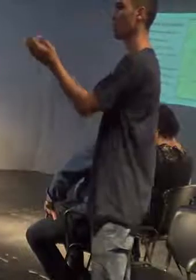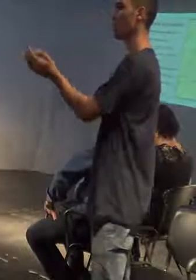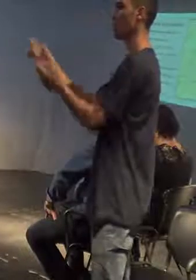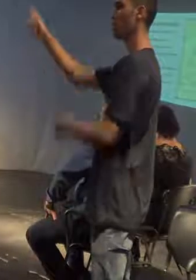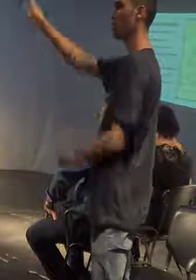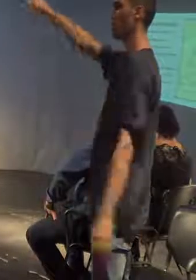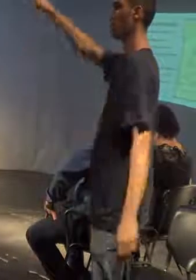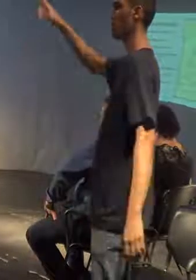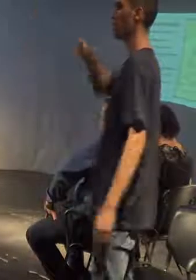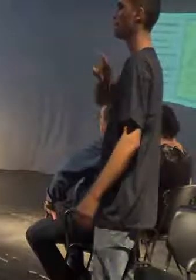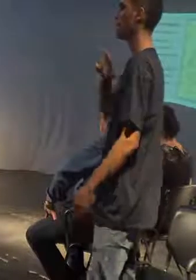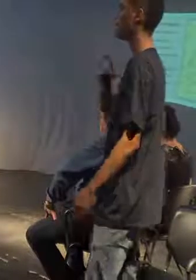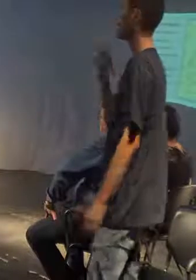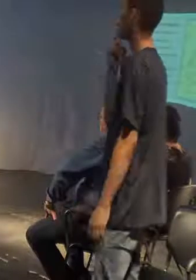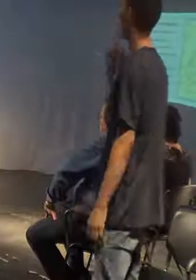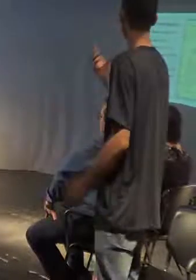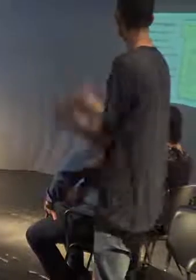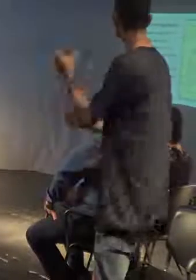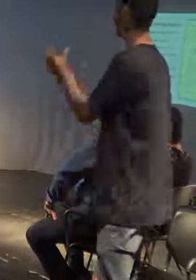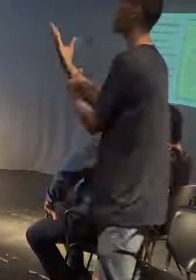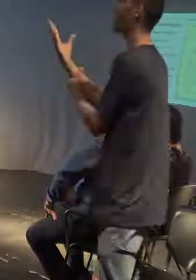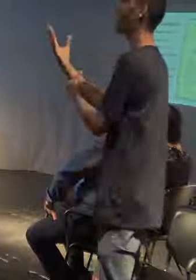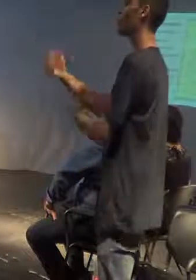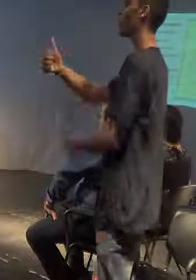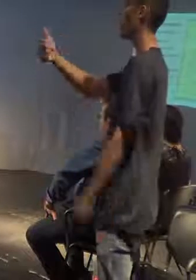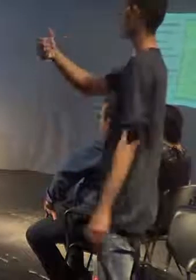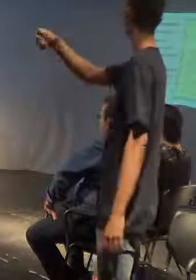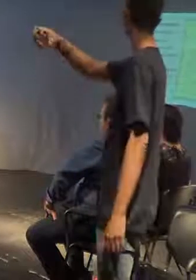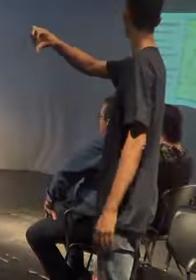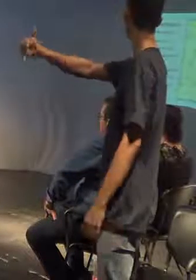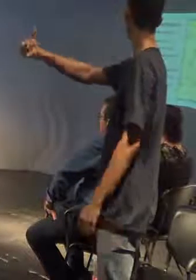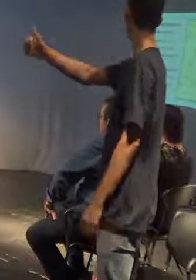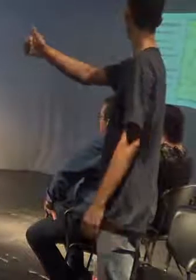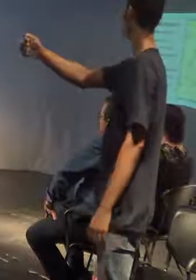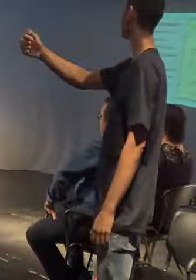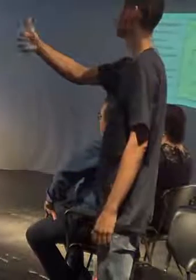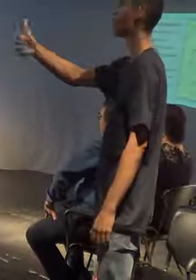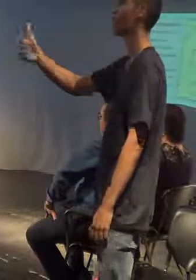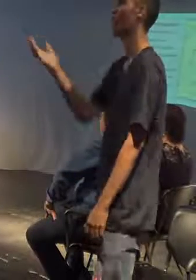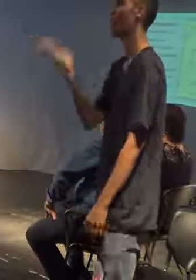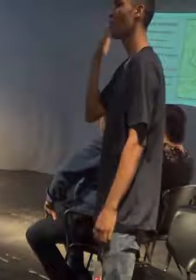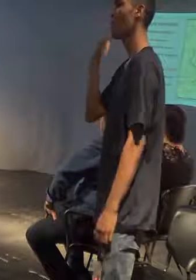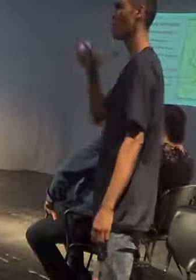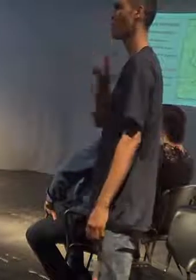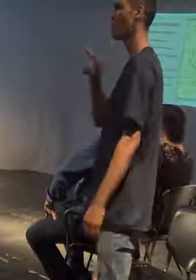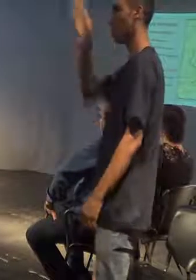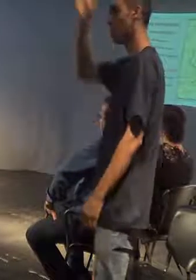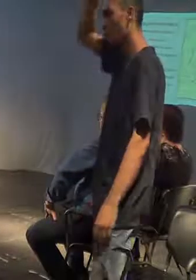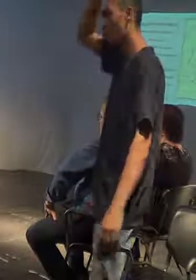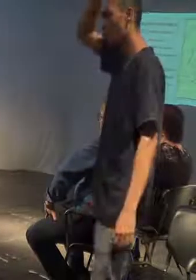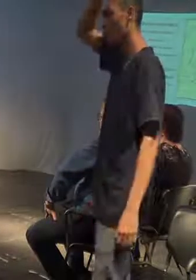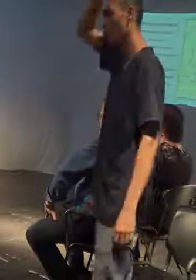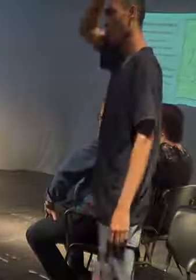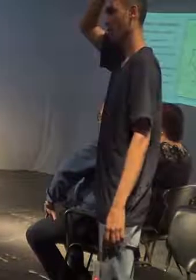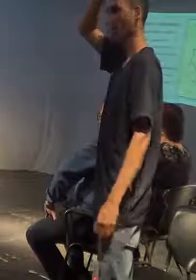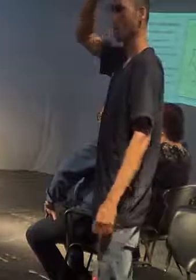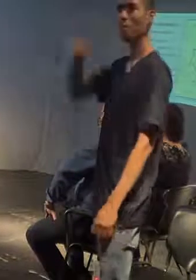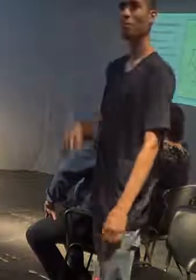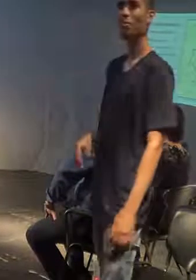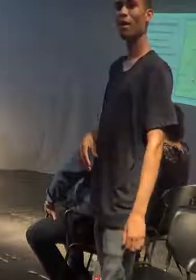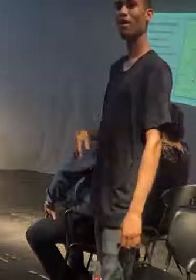tubarão. Tubarão namorava aqui. Né? Eu fiquei careca tomando banho de mar, onde passa esse carro ali agora aqui.